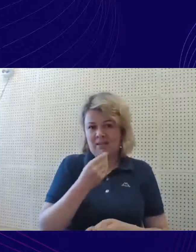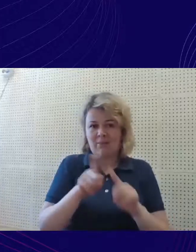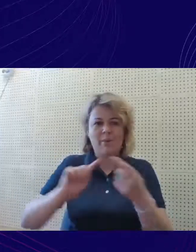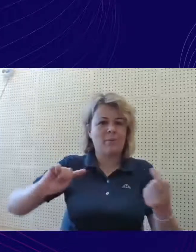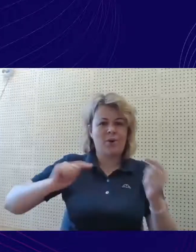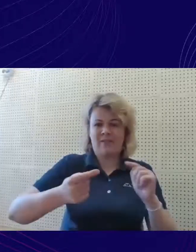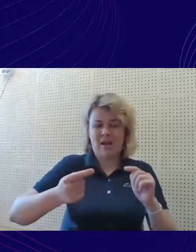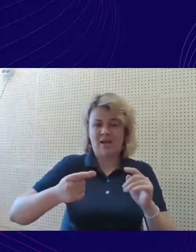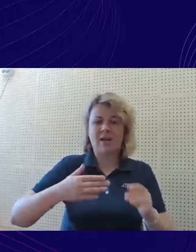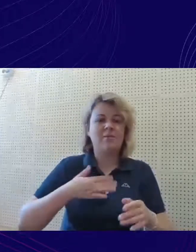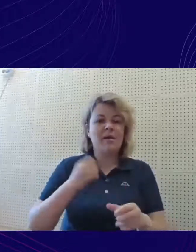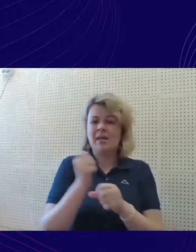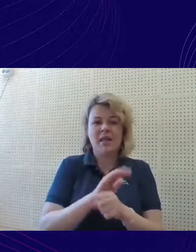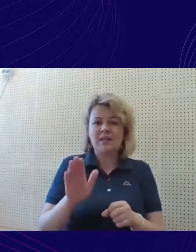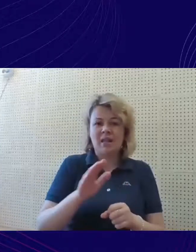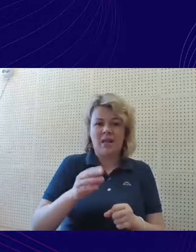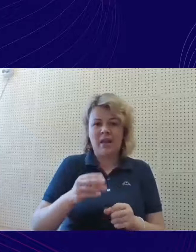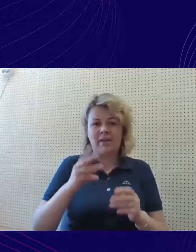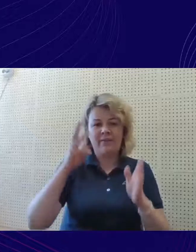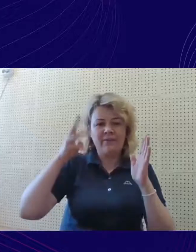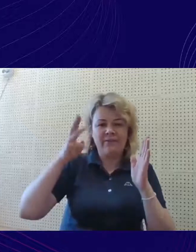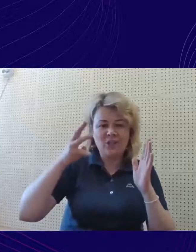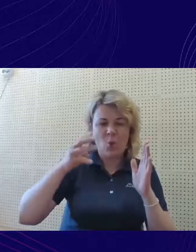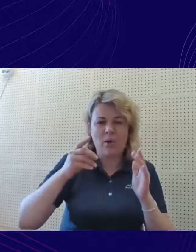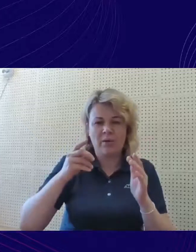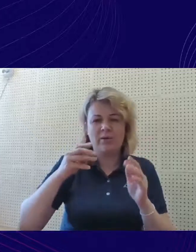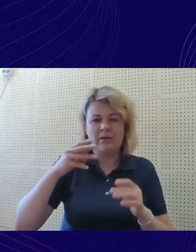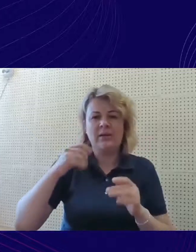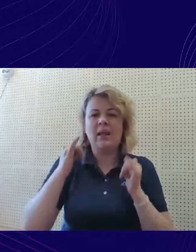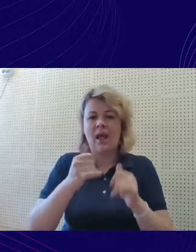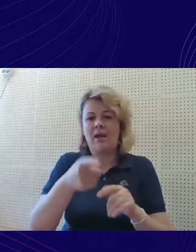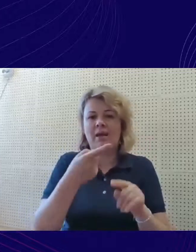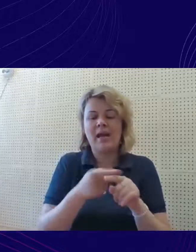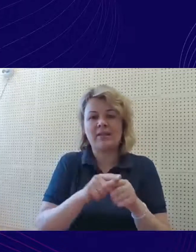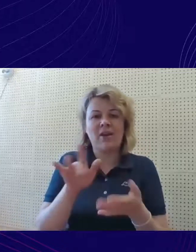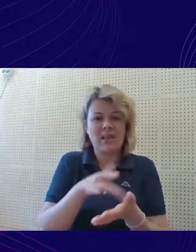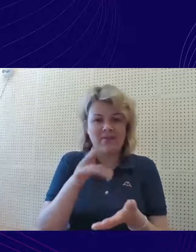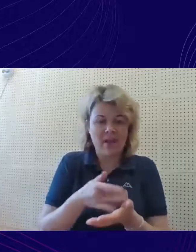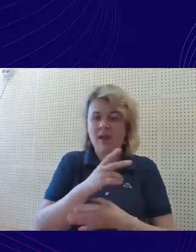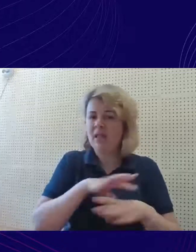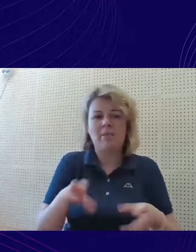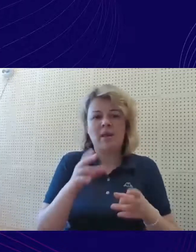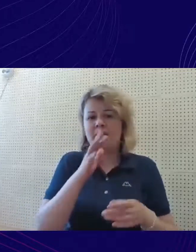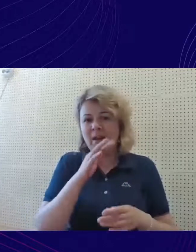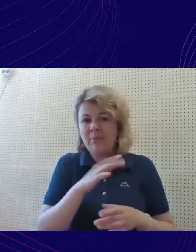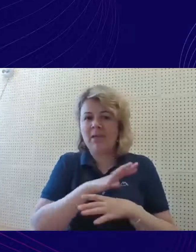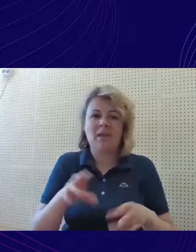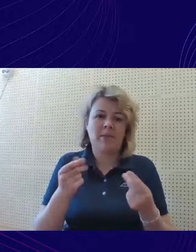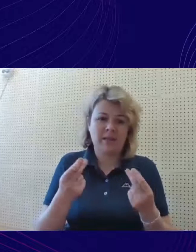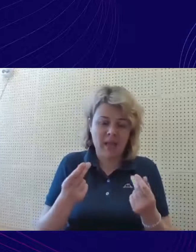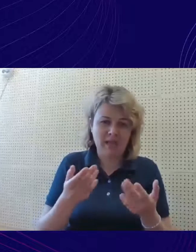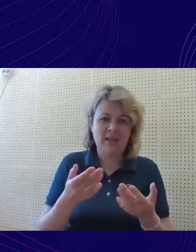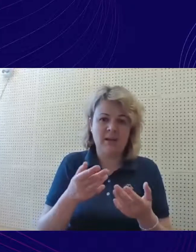видеоряд для этого дневника, потому что не было ни времени, ни денег, ни такой возможности. А мы просто сделали